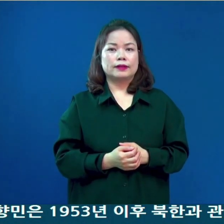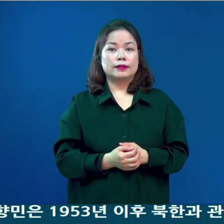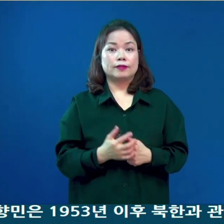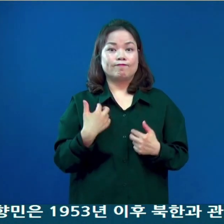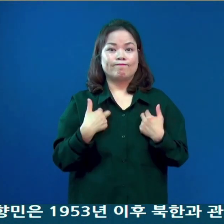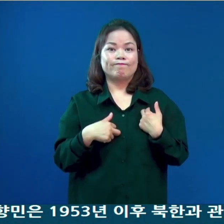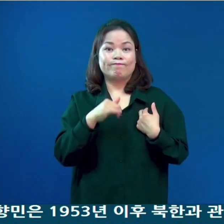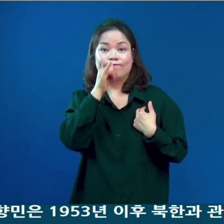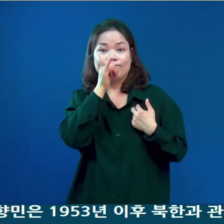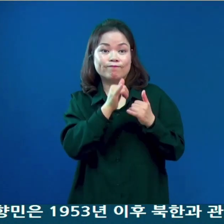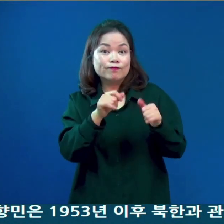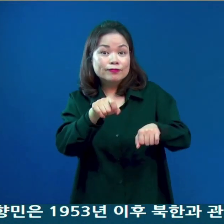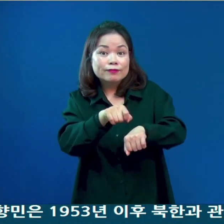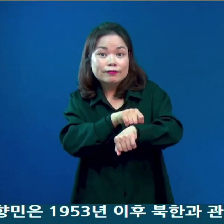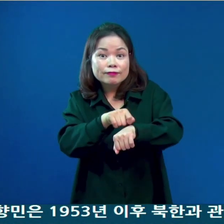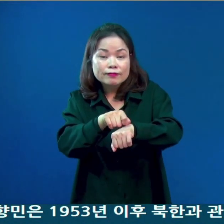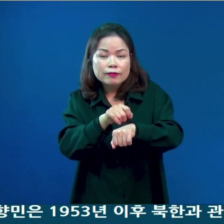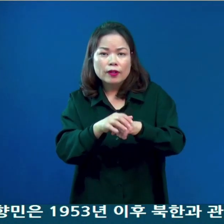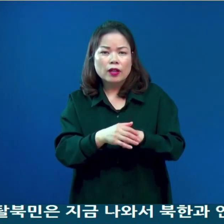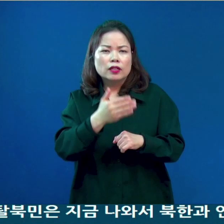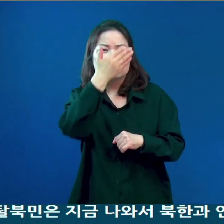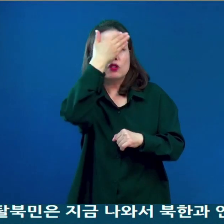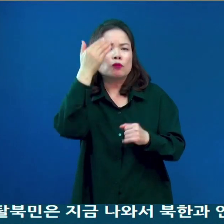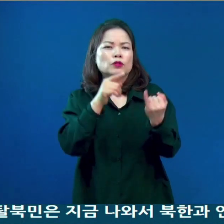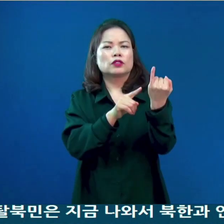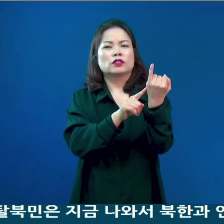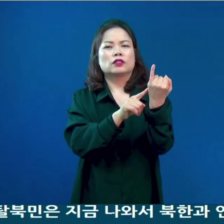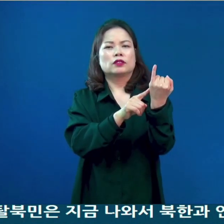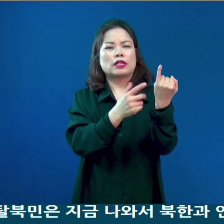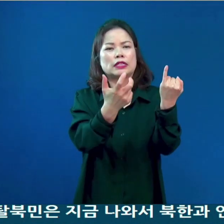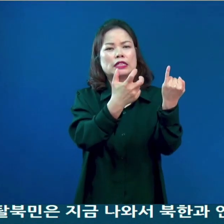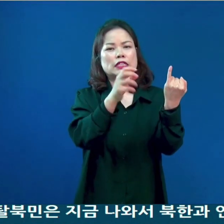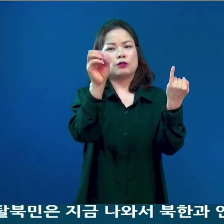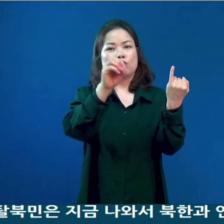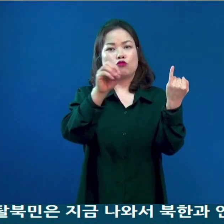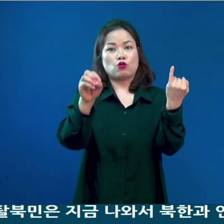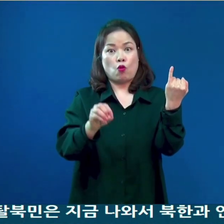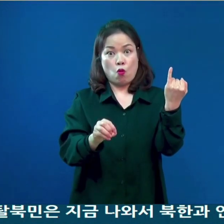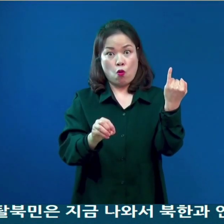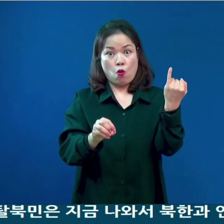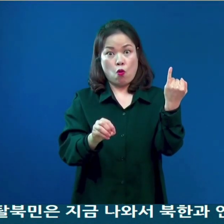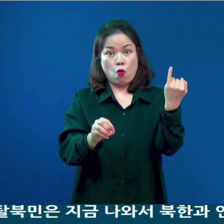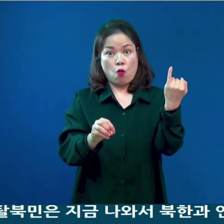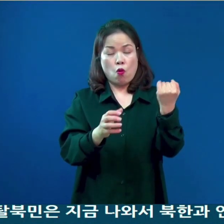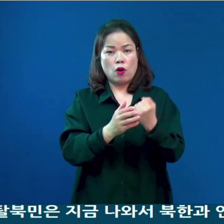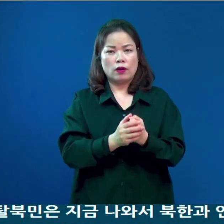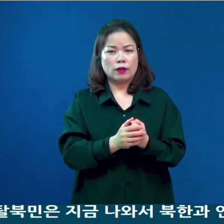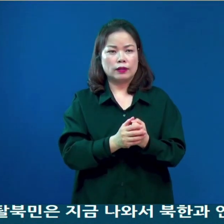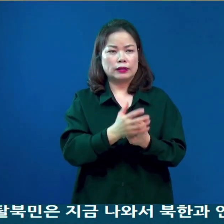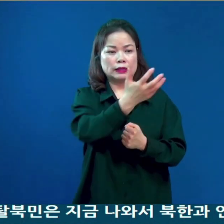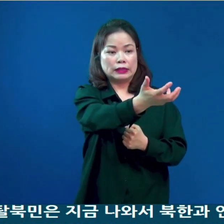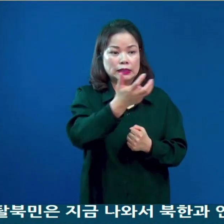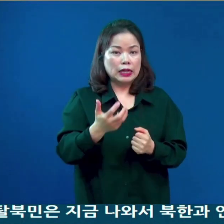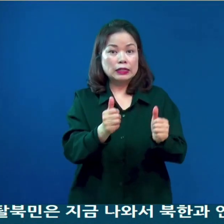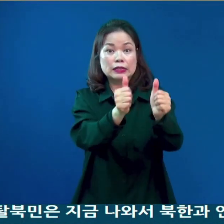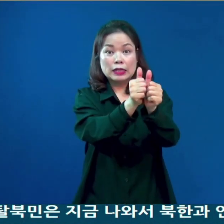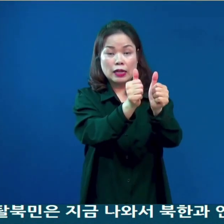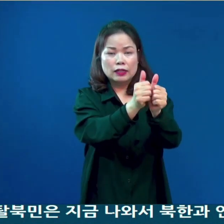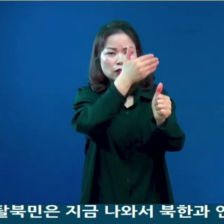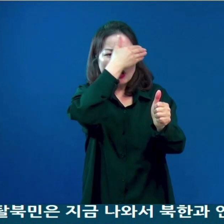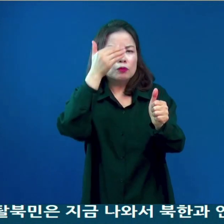재미있는 것이 있습니다. 이분들의 특징이 젊은 여성이 70%예요. 우리 실향민들은 남성들이었는데,